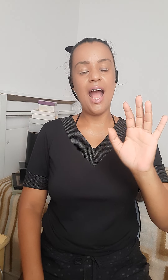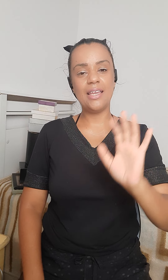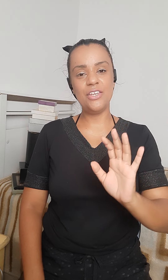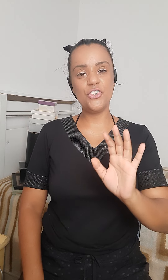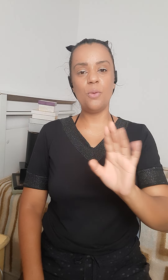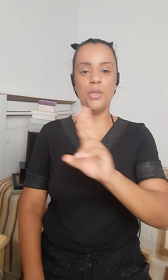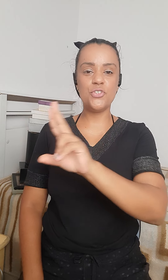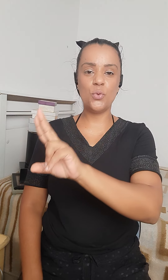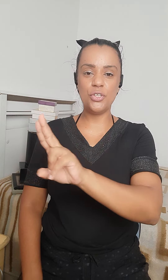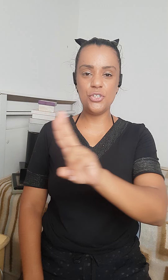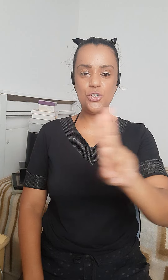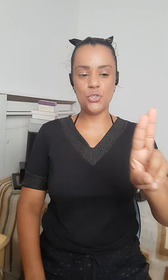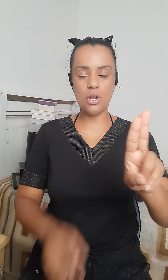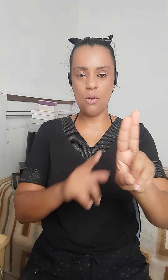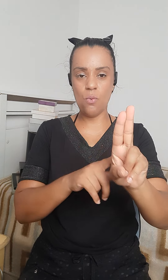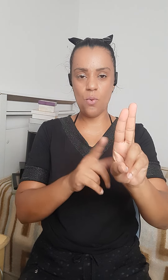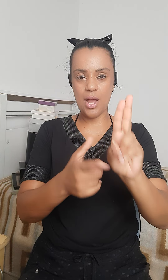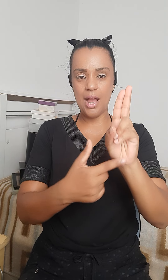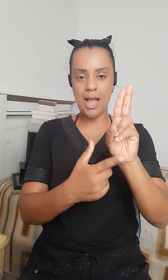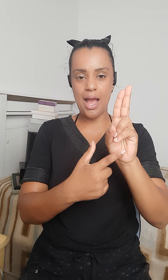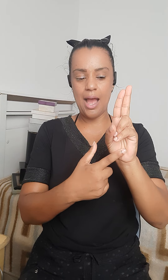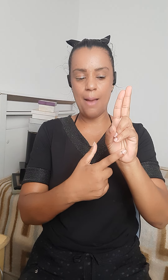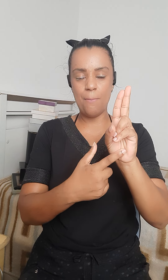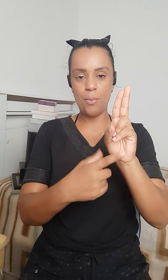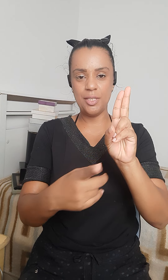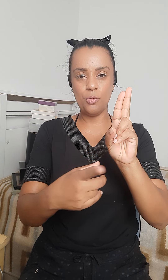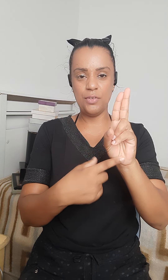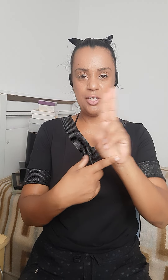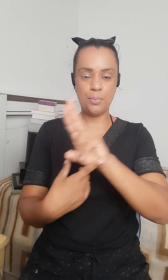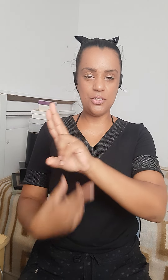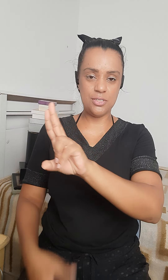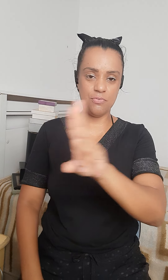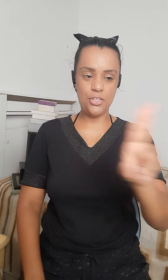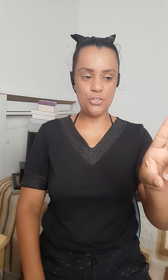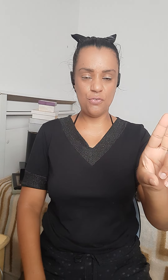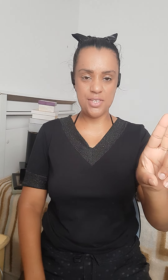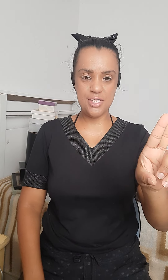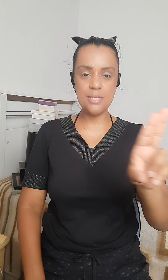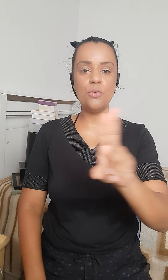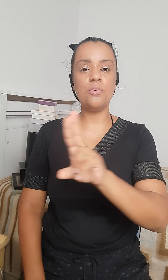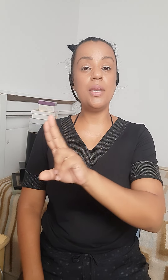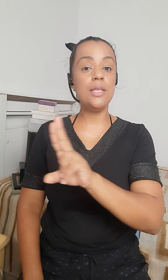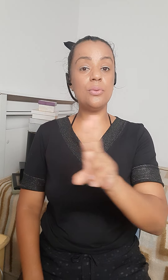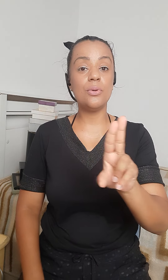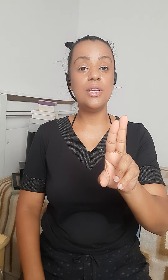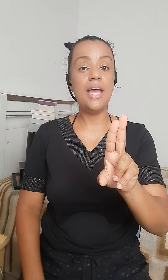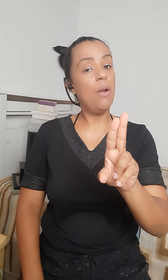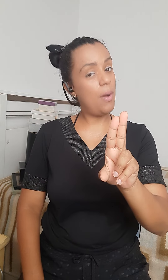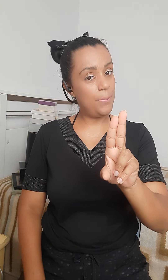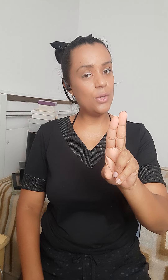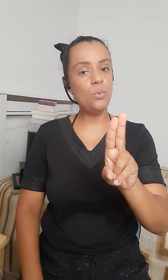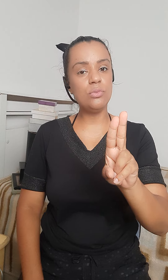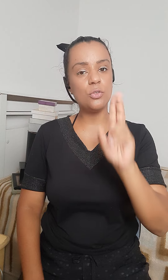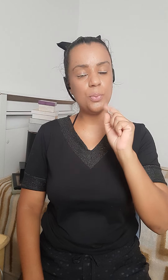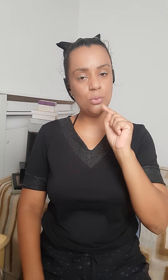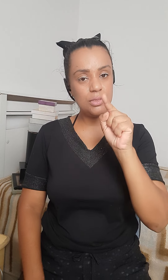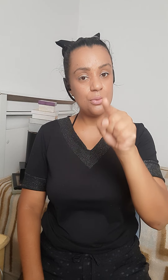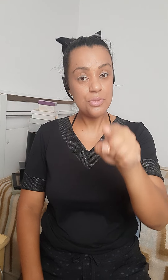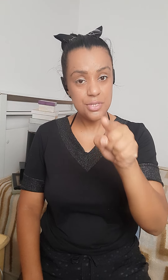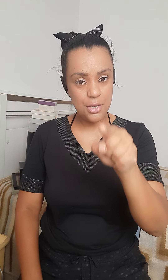Aqui geralmente quando a gente joga a palma da mão virada para frente e faz esse movimento, é uma pergunta, eu tô perguntando o seu